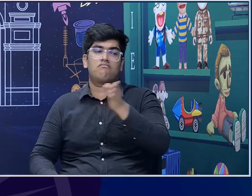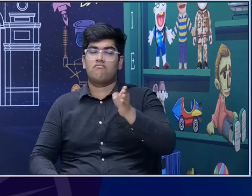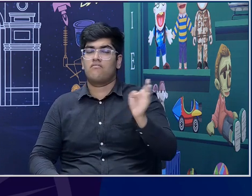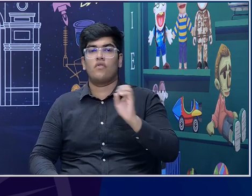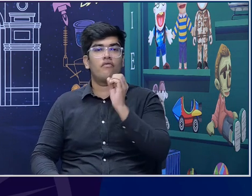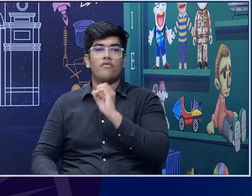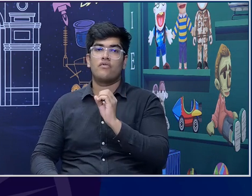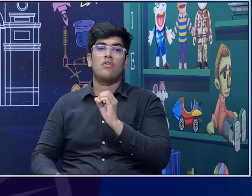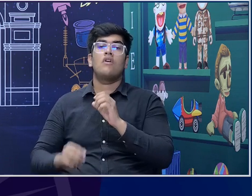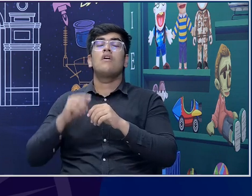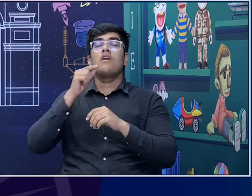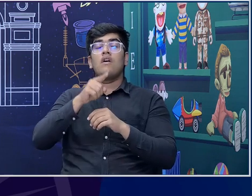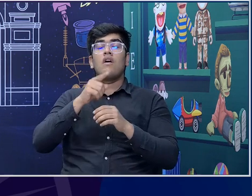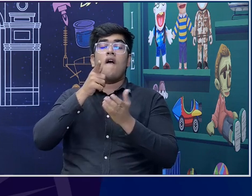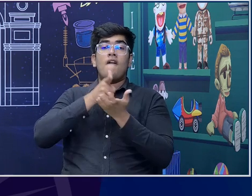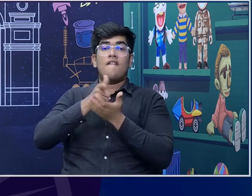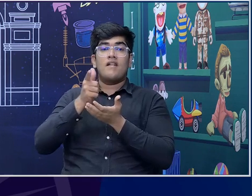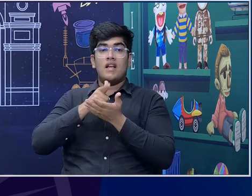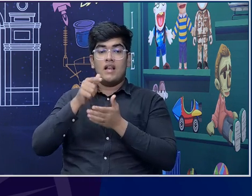उस गाउं के मोड तक